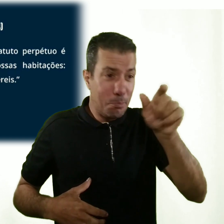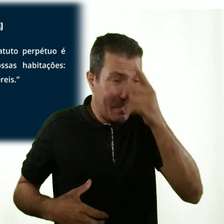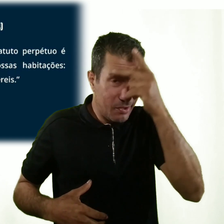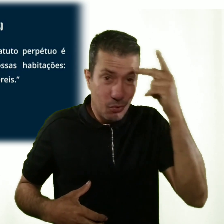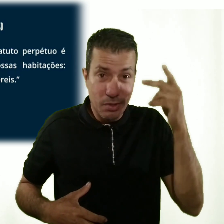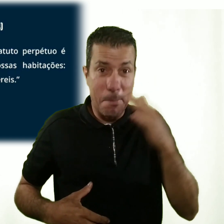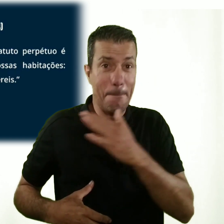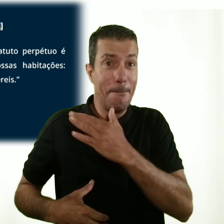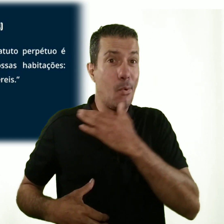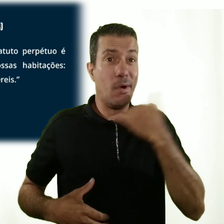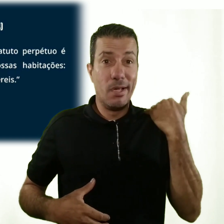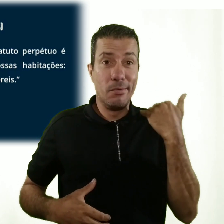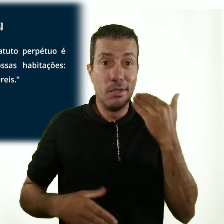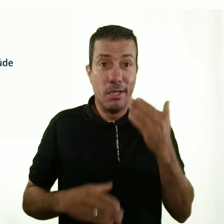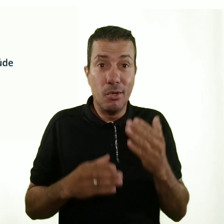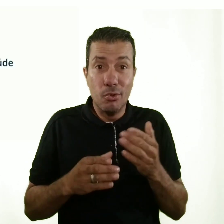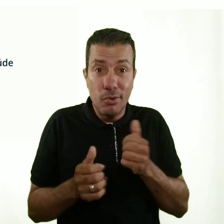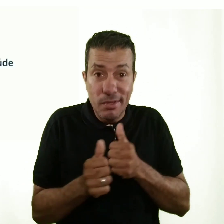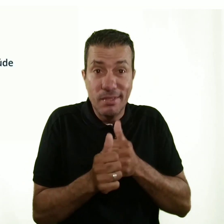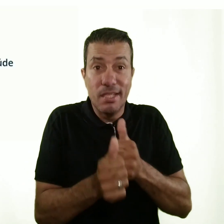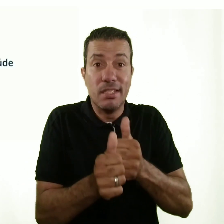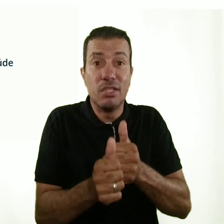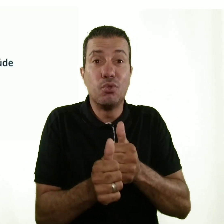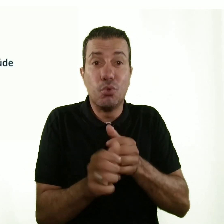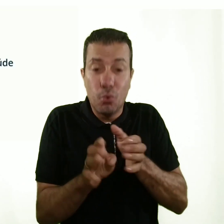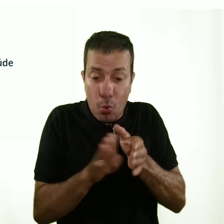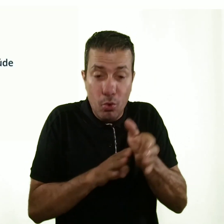seguir essa recomendação.